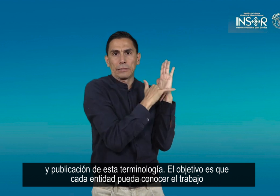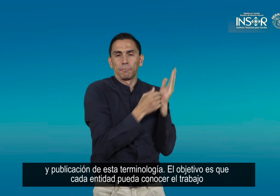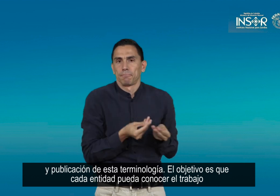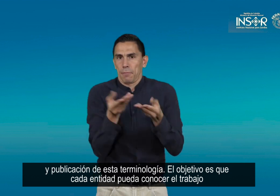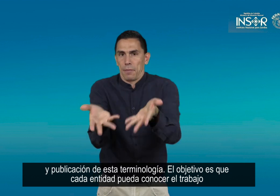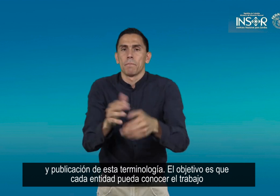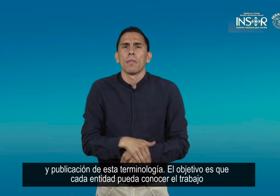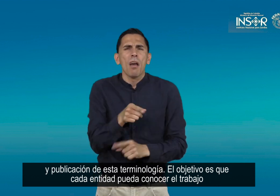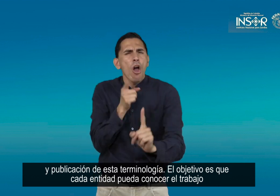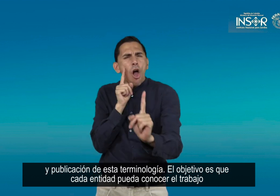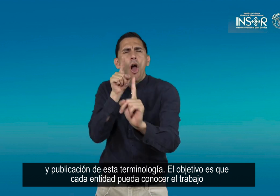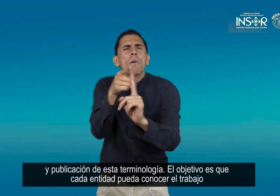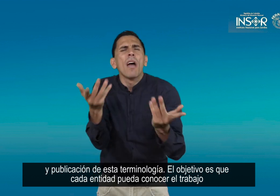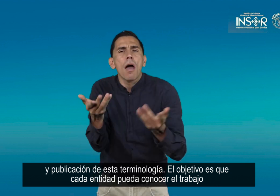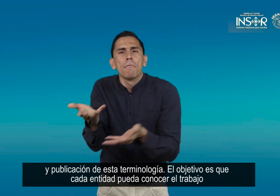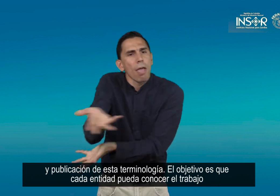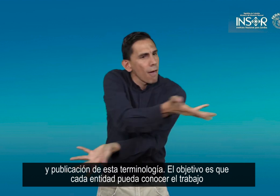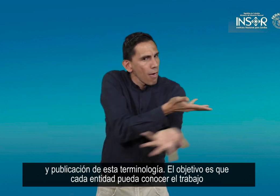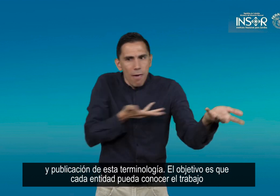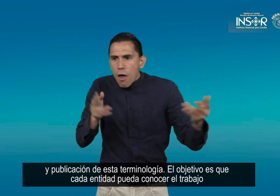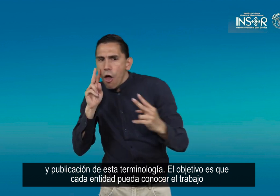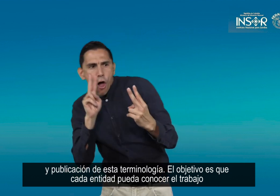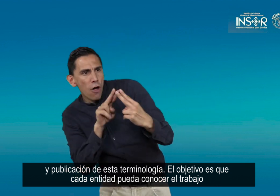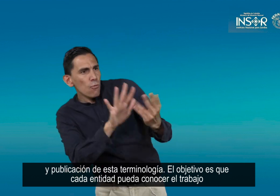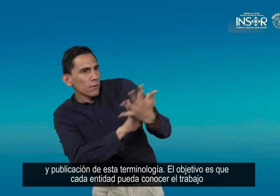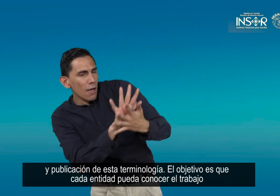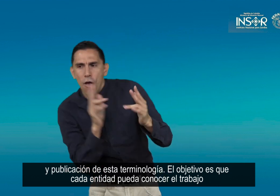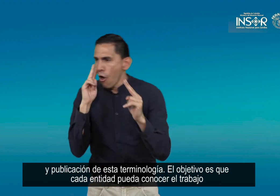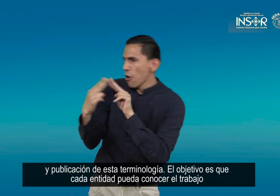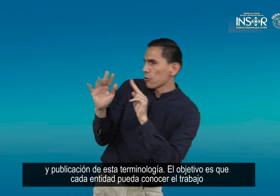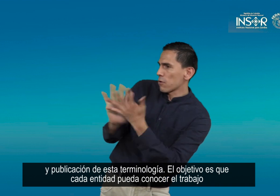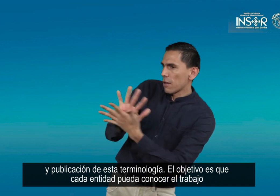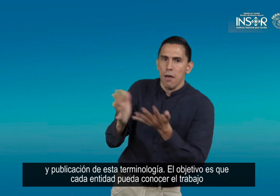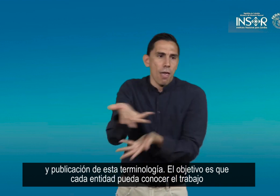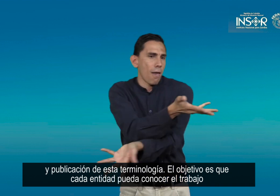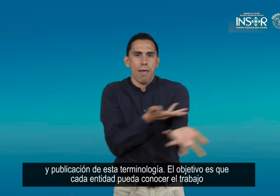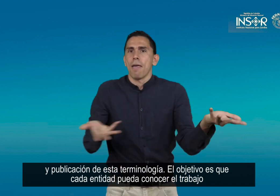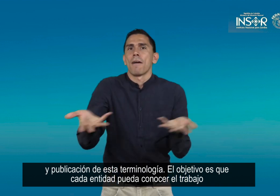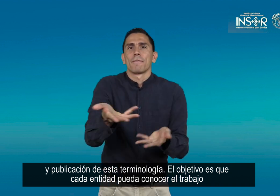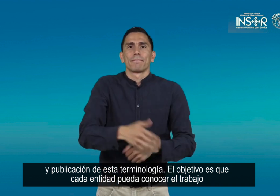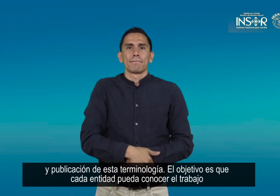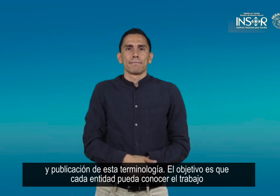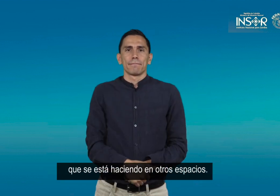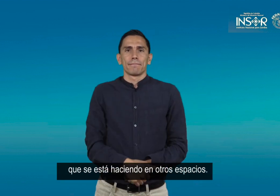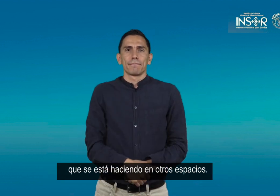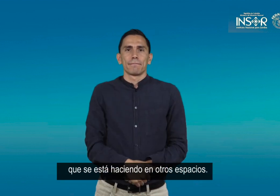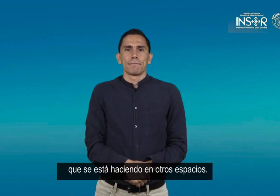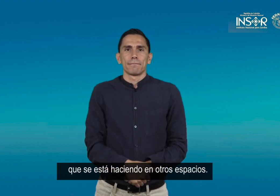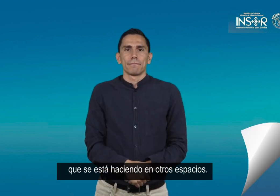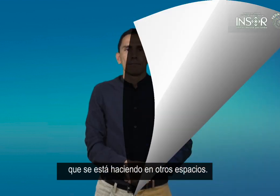publicación de esta terminología. El objetivo es que cada entidad pueda conocer el trabajo que se está haciendo en otros